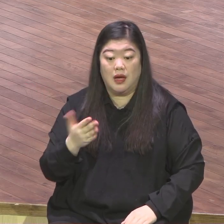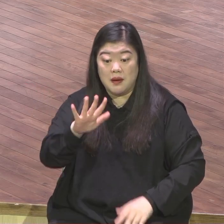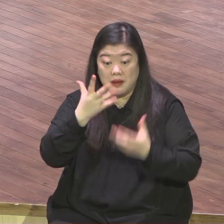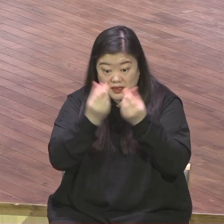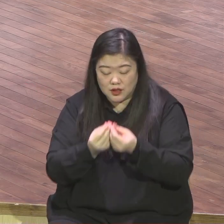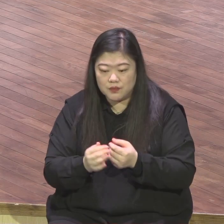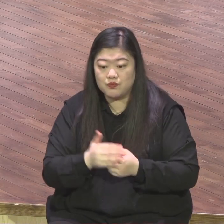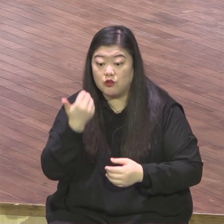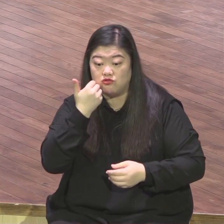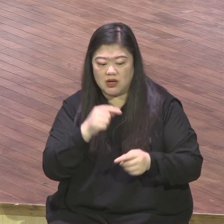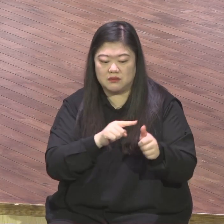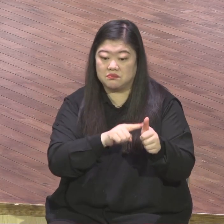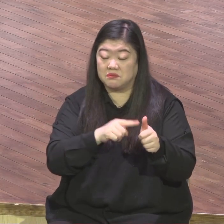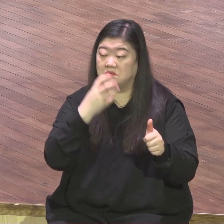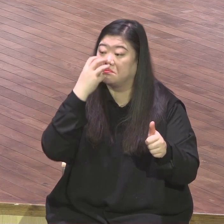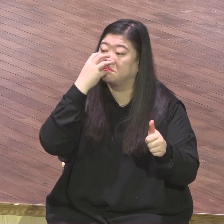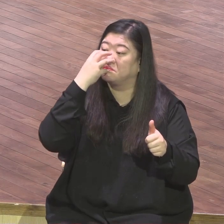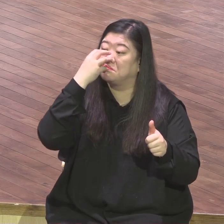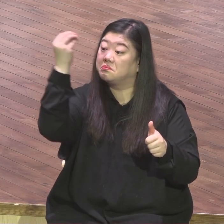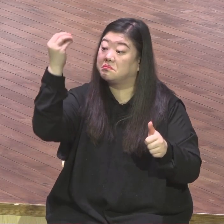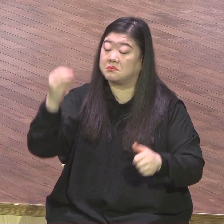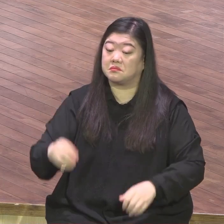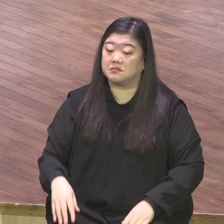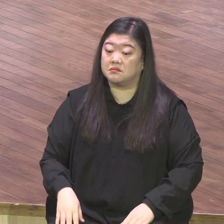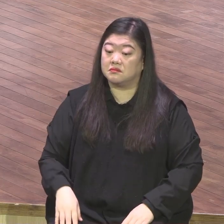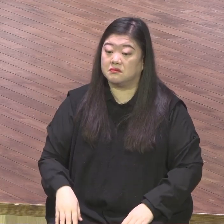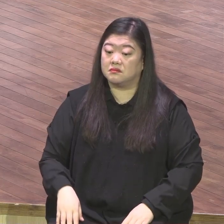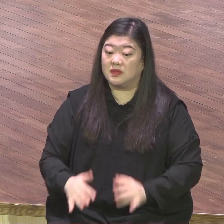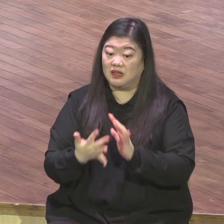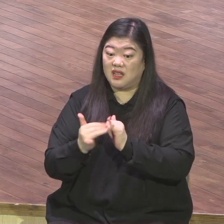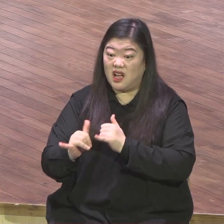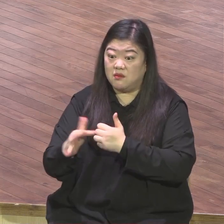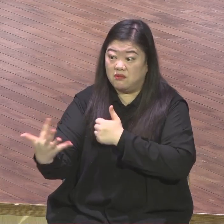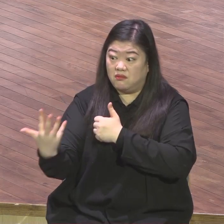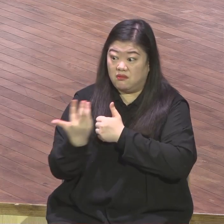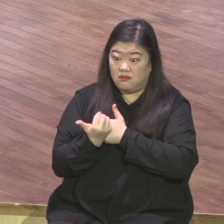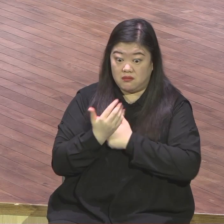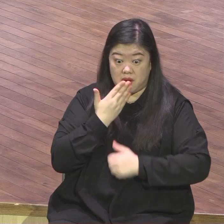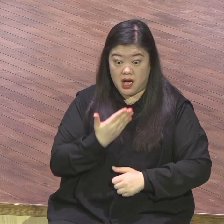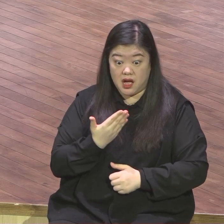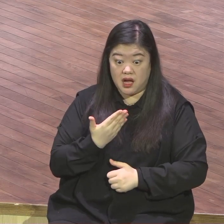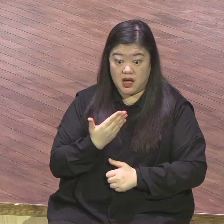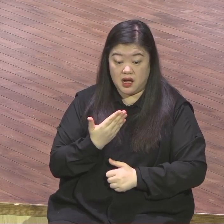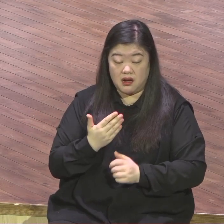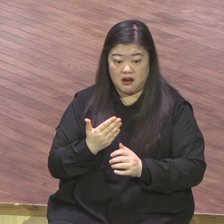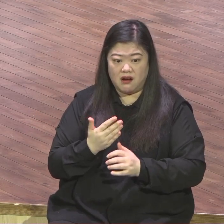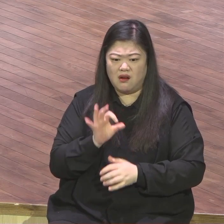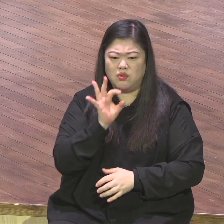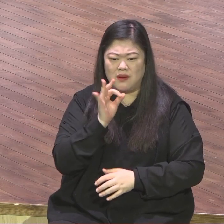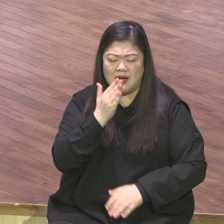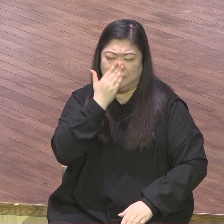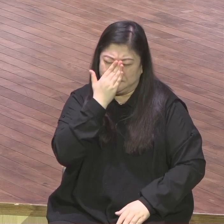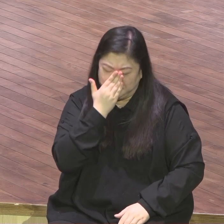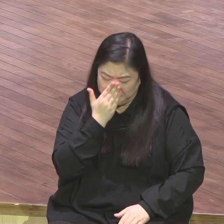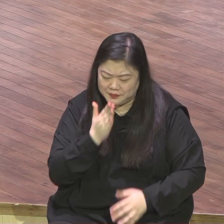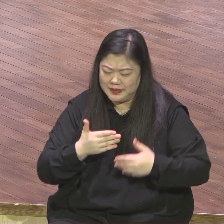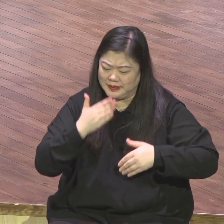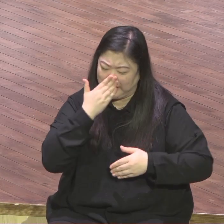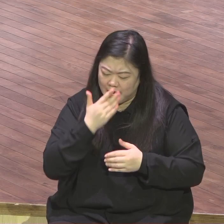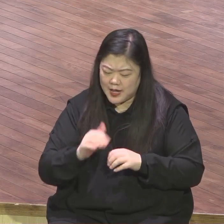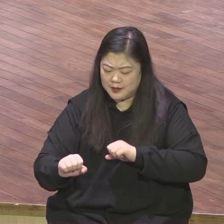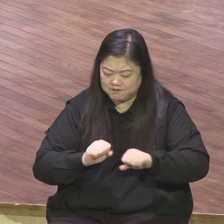척 겸손한 사람 주위에 사람 없습니다. 잘 보세요. 겸손한 사람, 남을 잘 섬기는 사람.